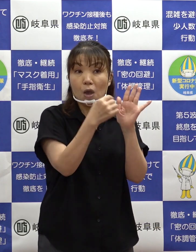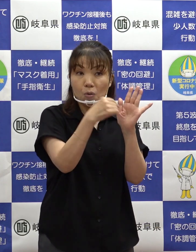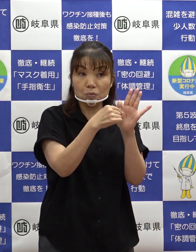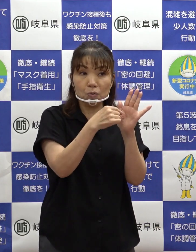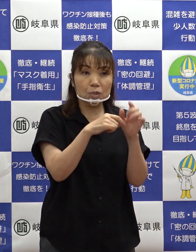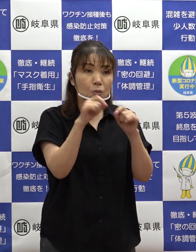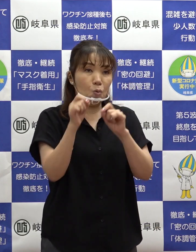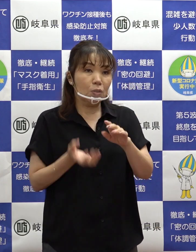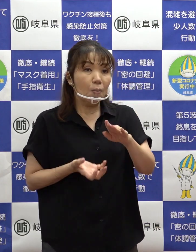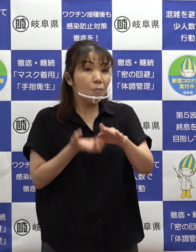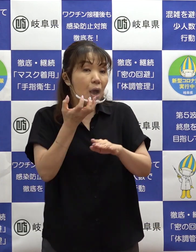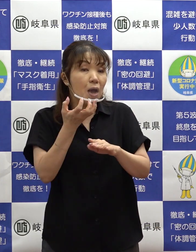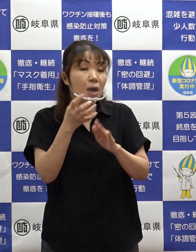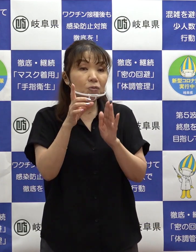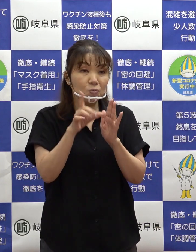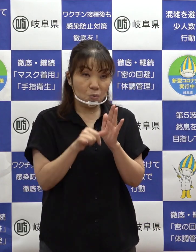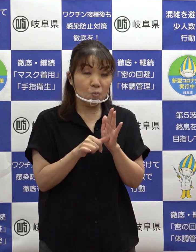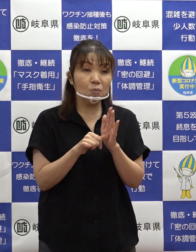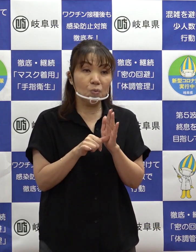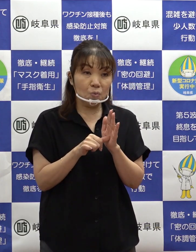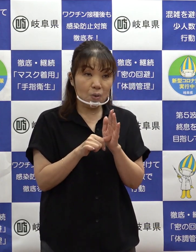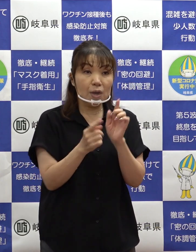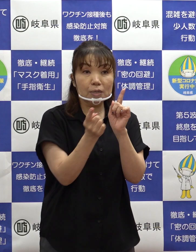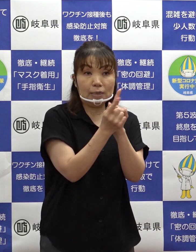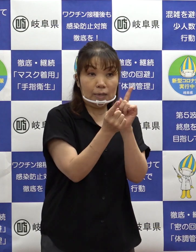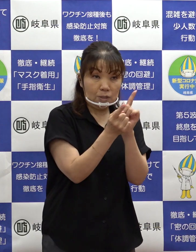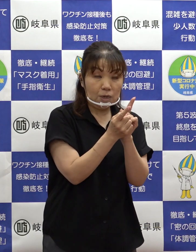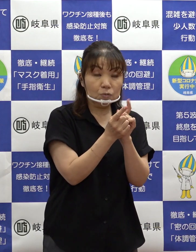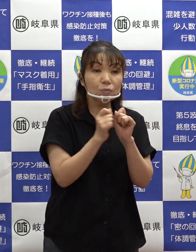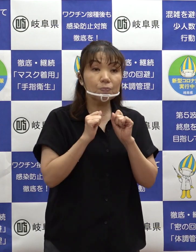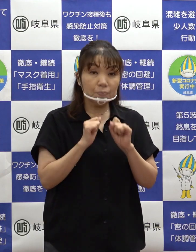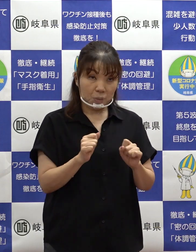問題があったところもですね、対策を講じて